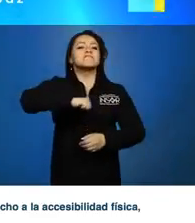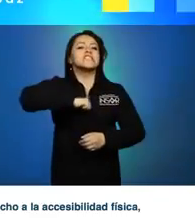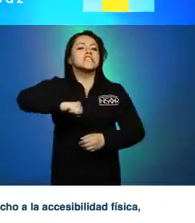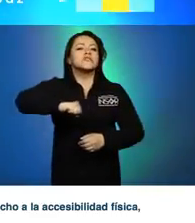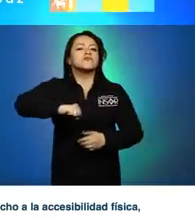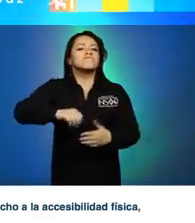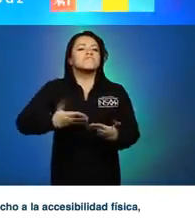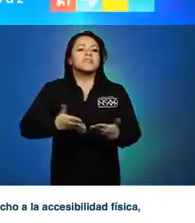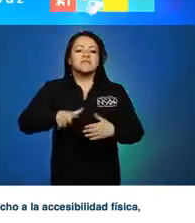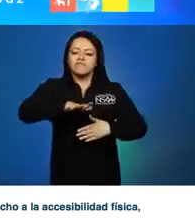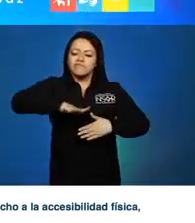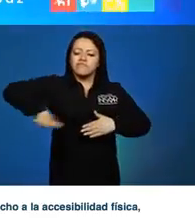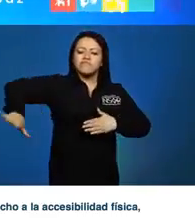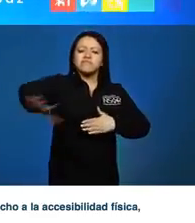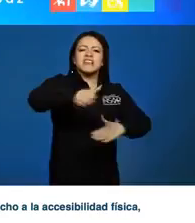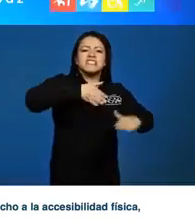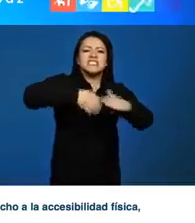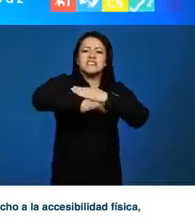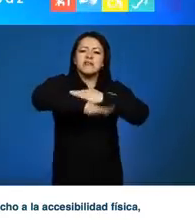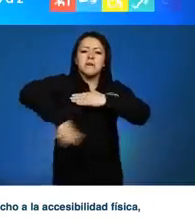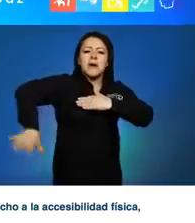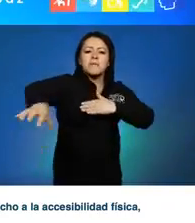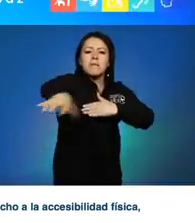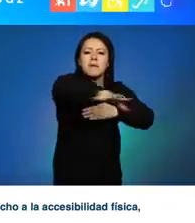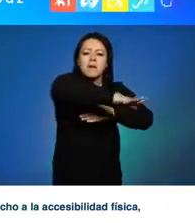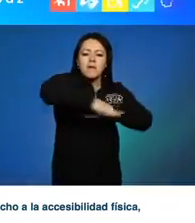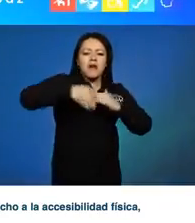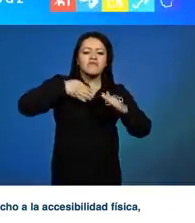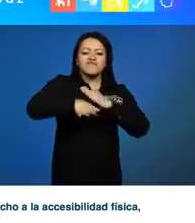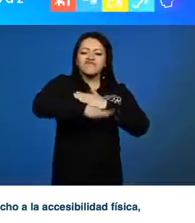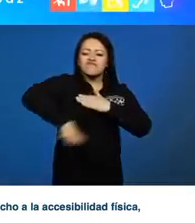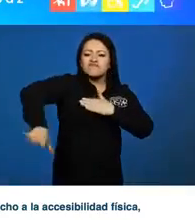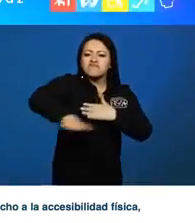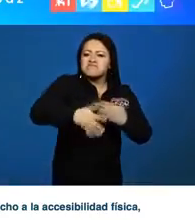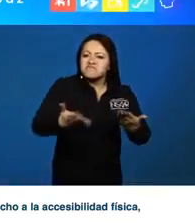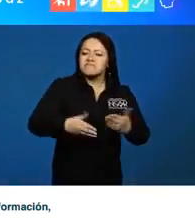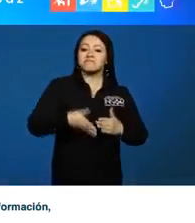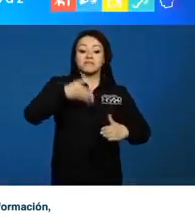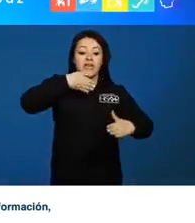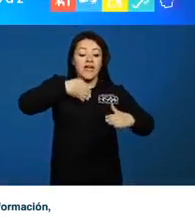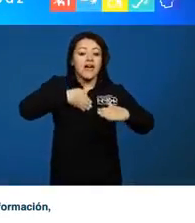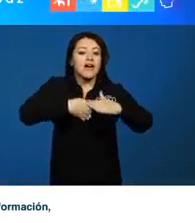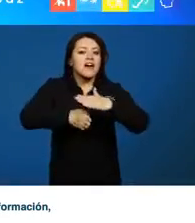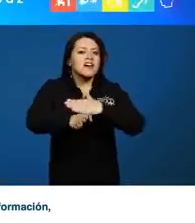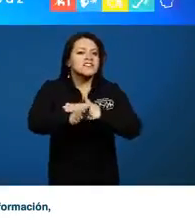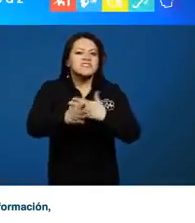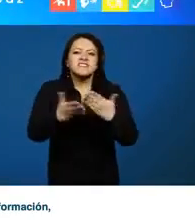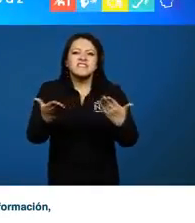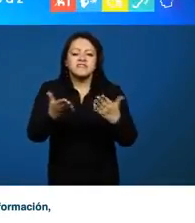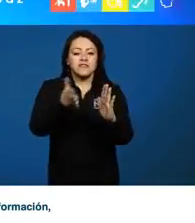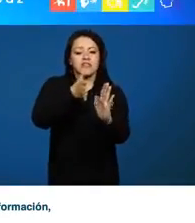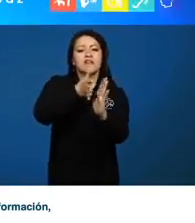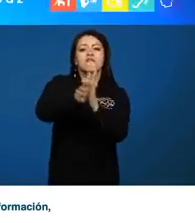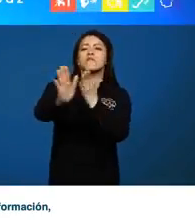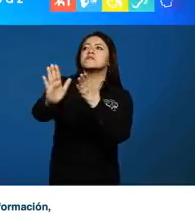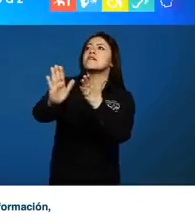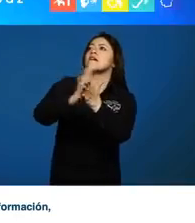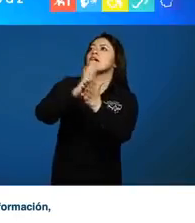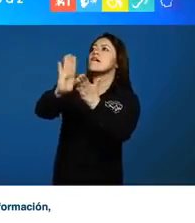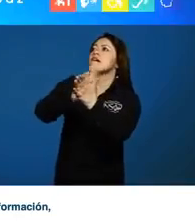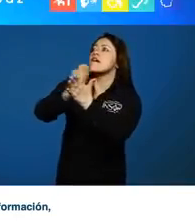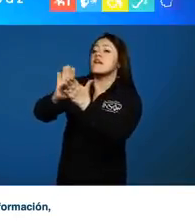discapacidad tienen derecho a la accesibilidad física, a la accesibilidad en